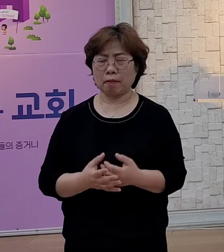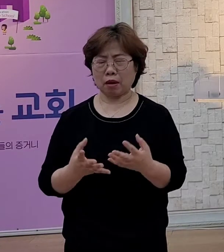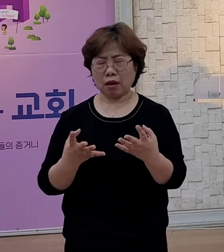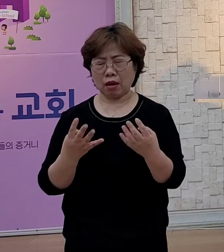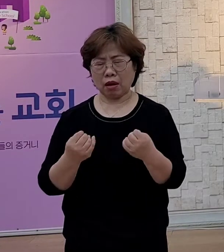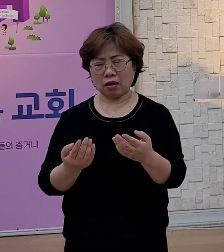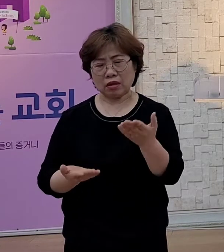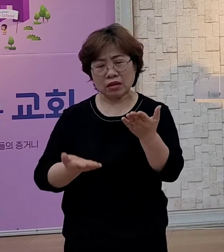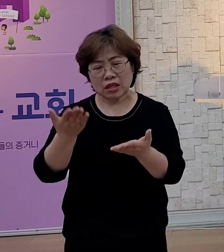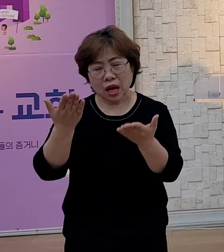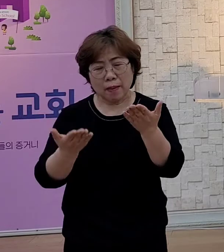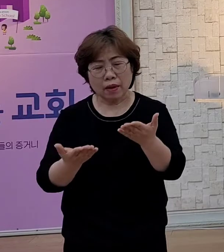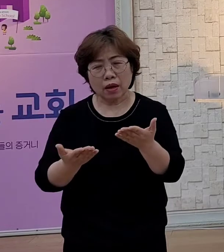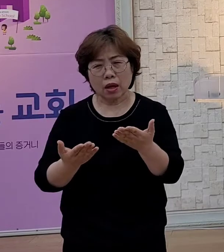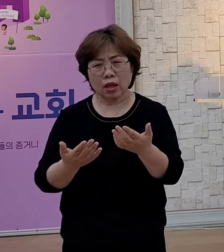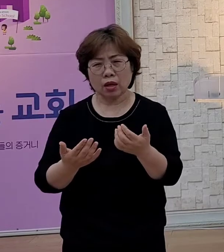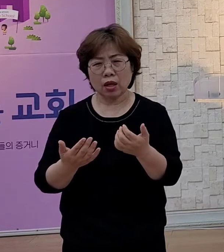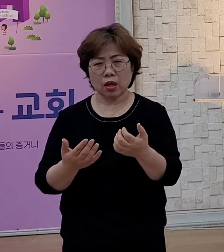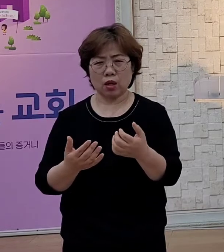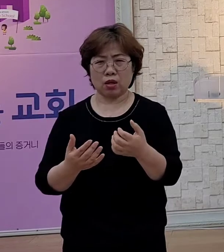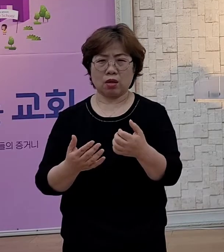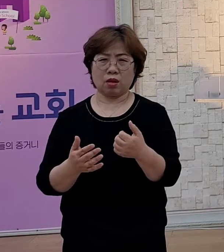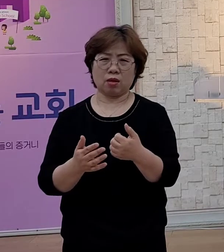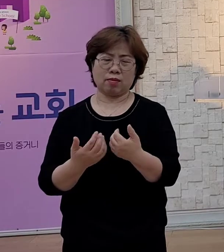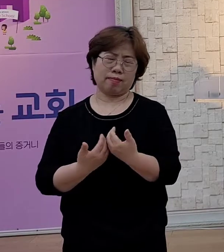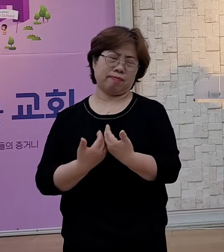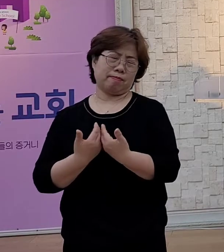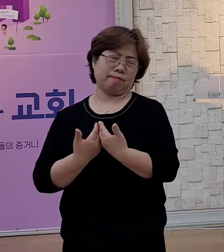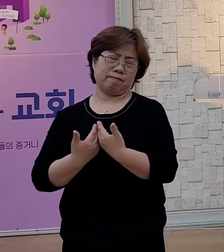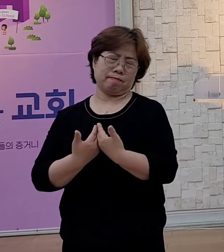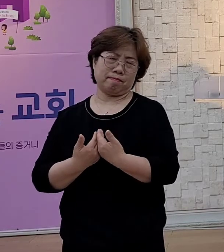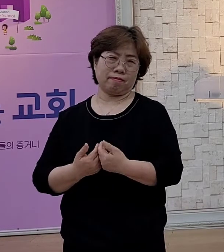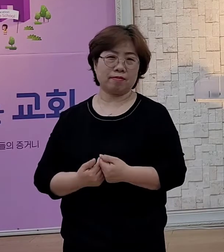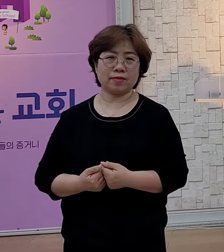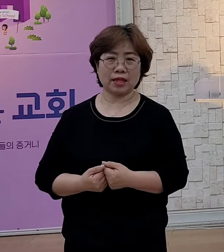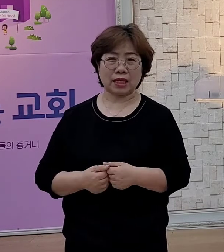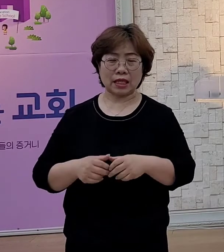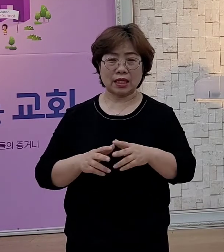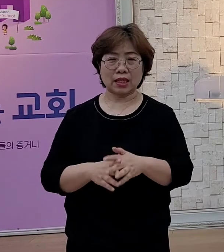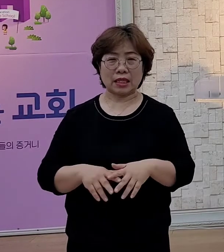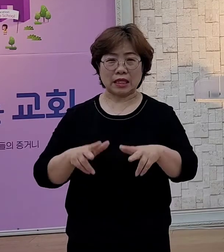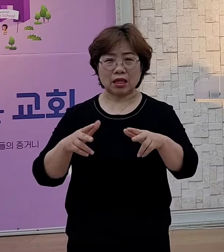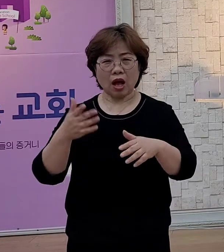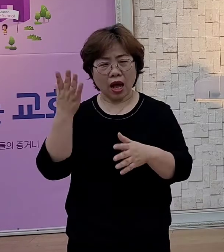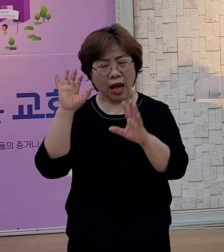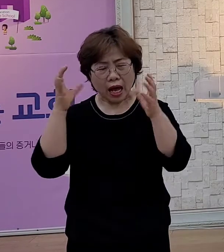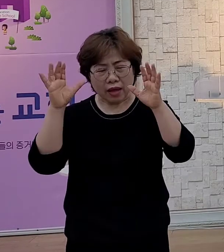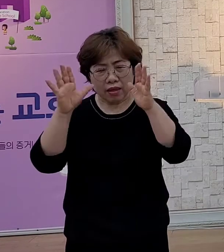많은 차별과 싸워야 했었습니다. 어릴 때부터 지금에 이르기까지